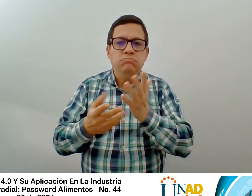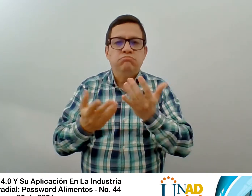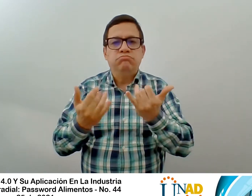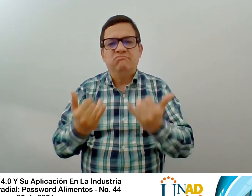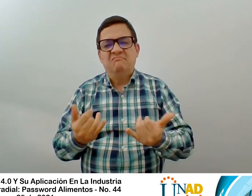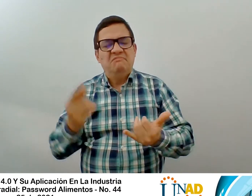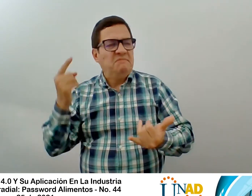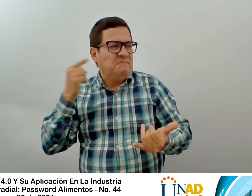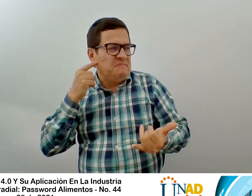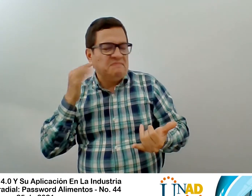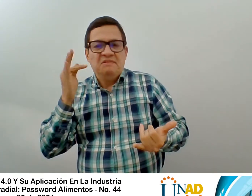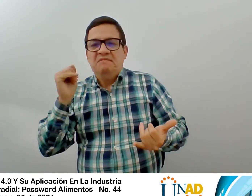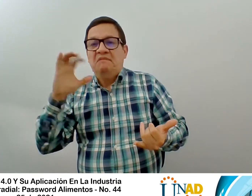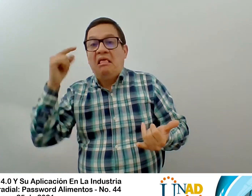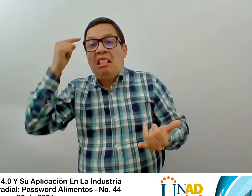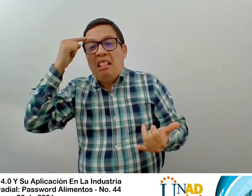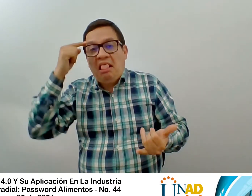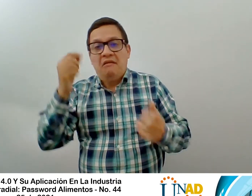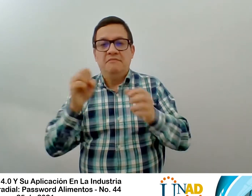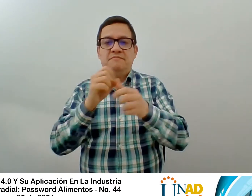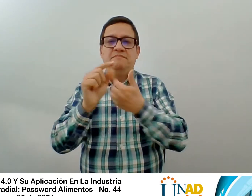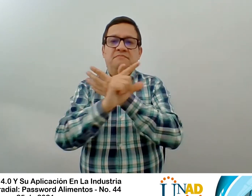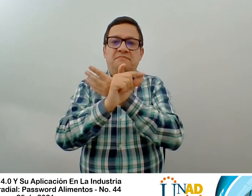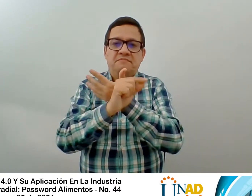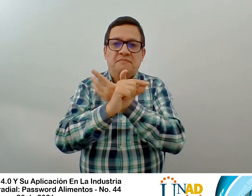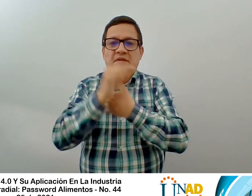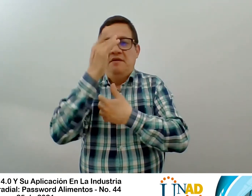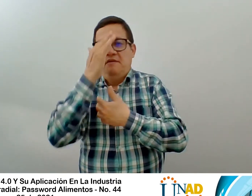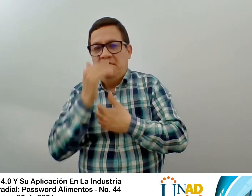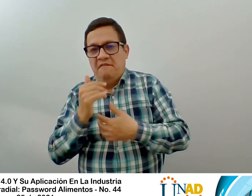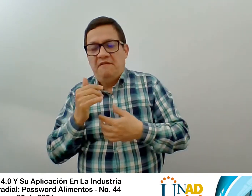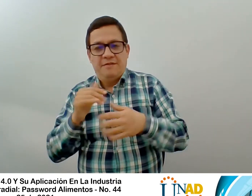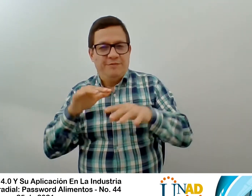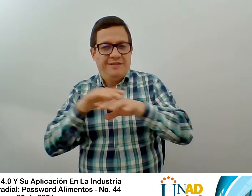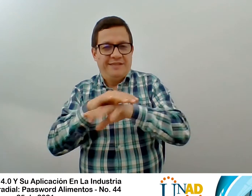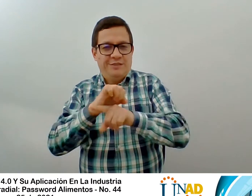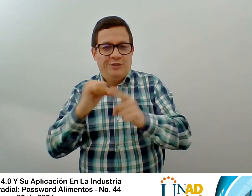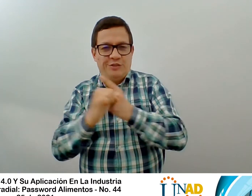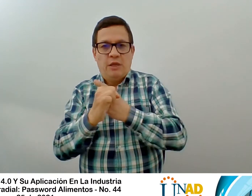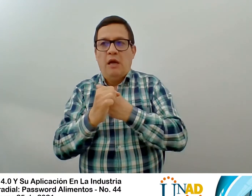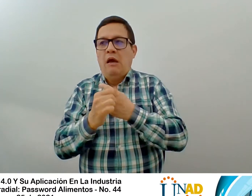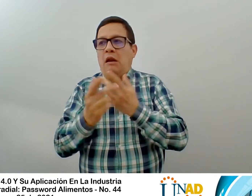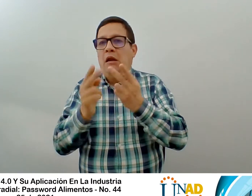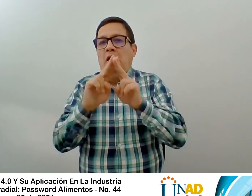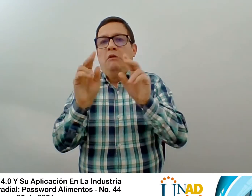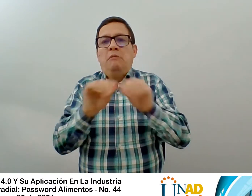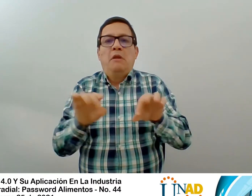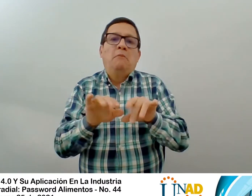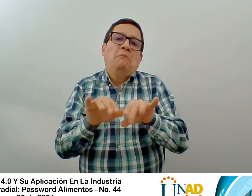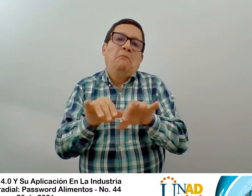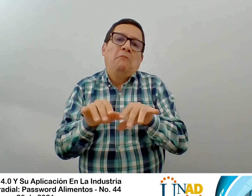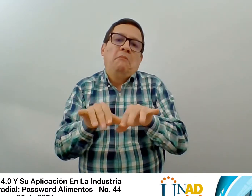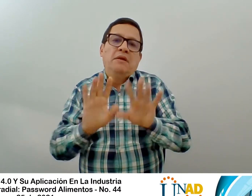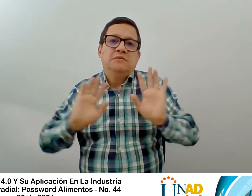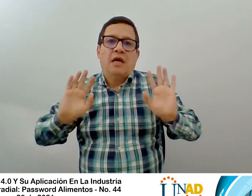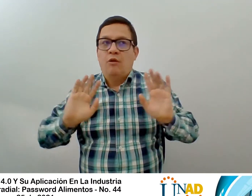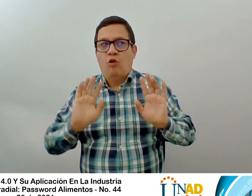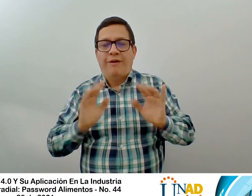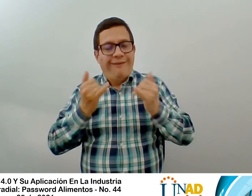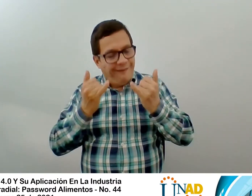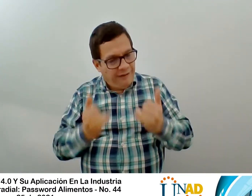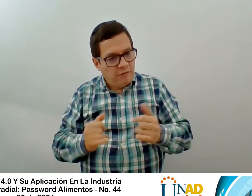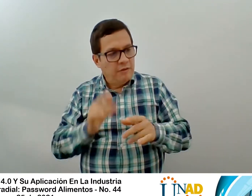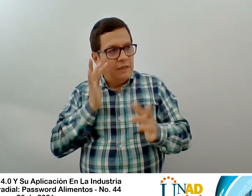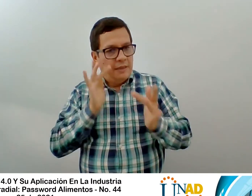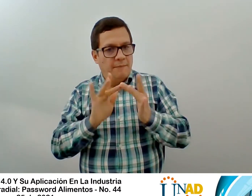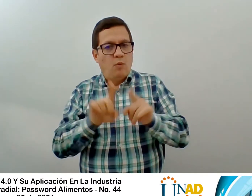conocemos tradicionalmente cuando nos hablan de TIC son las redes sociales, el Internet, la navegación, pero en este caso ya tenemos